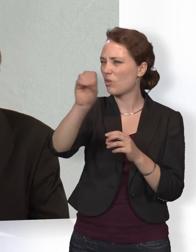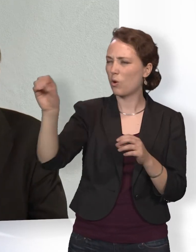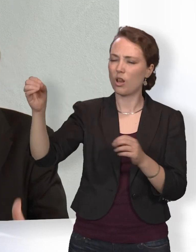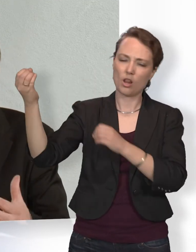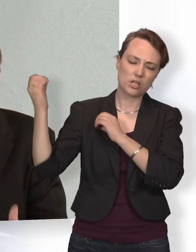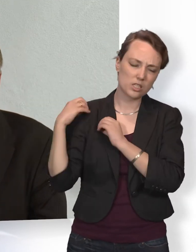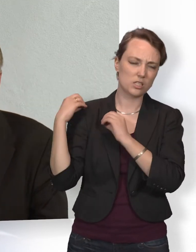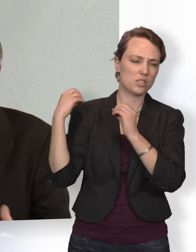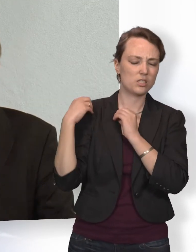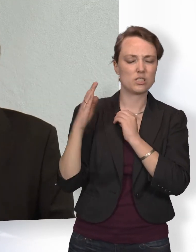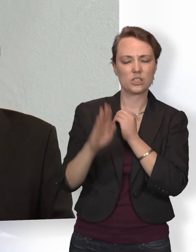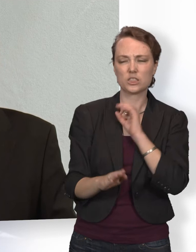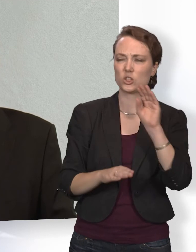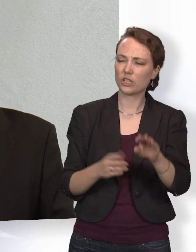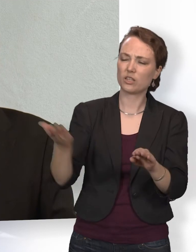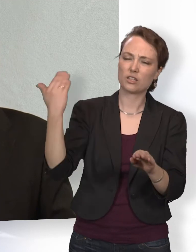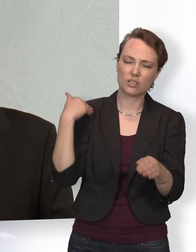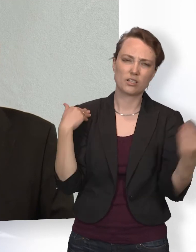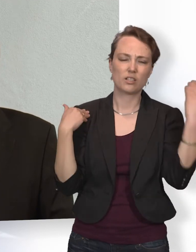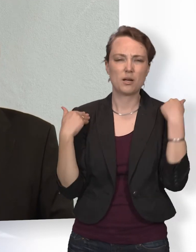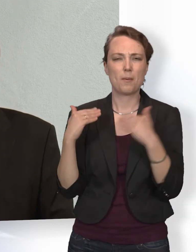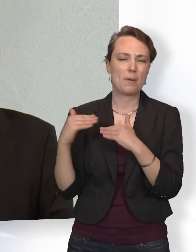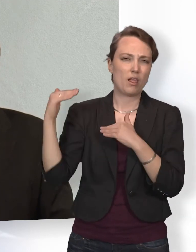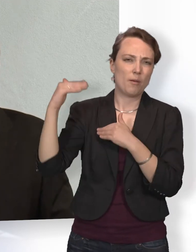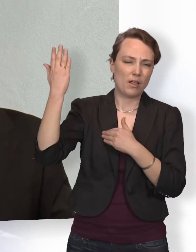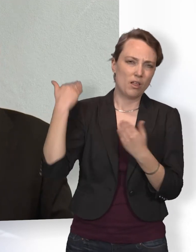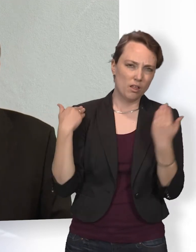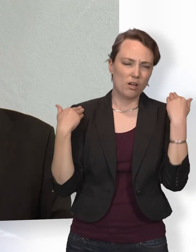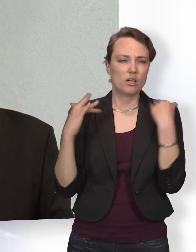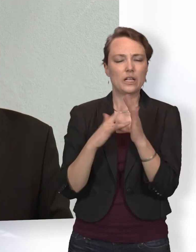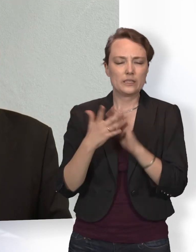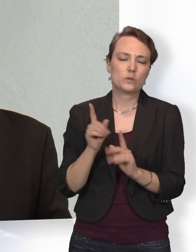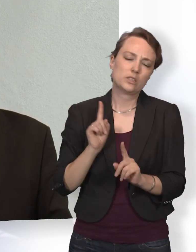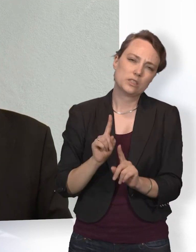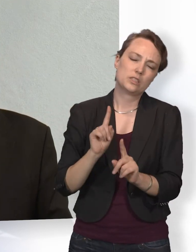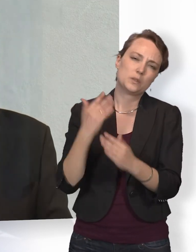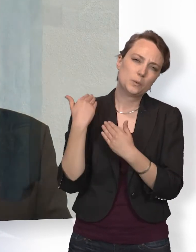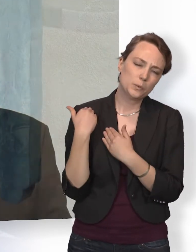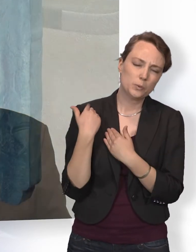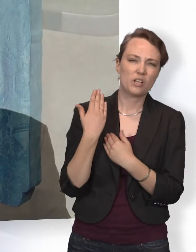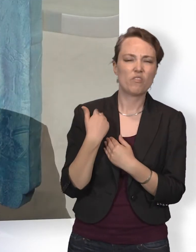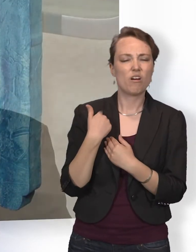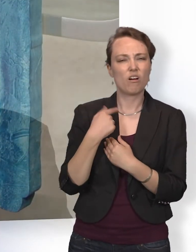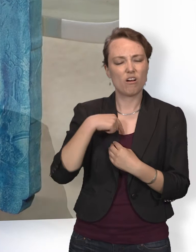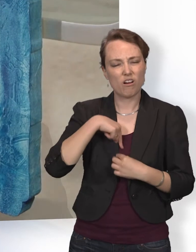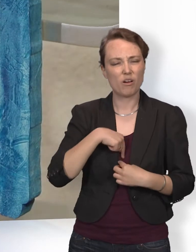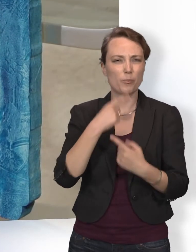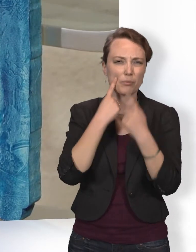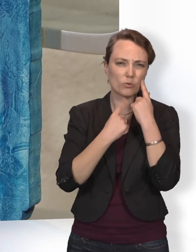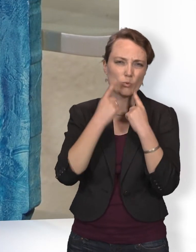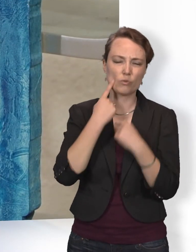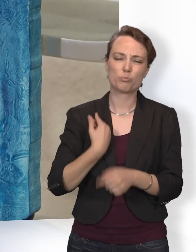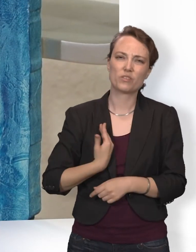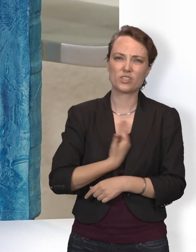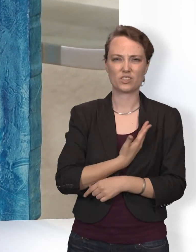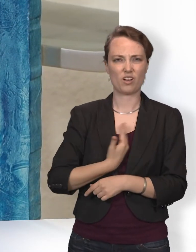die Anzahl der Nullen größer und die Last wurde schwerer. Und er ging hin, tief betrübt und verzweifelt, an den